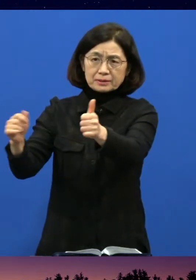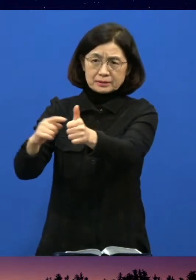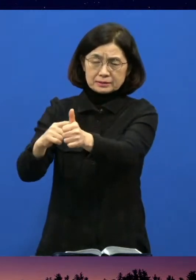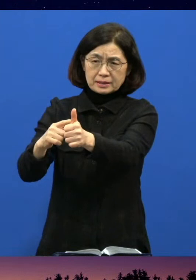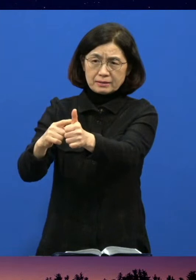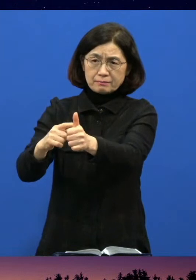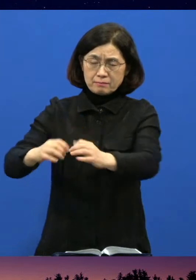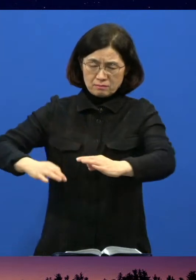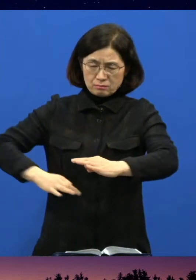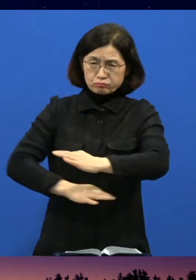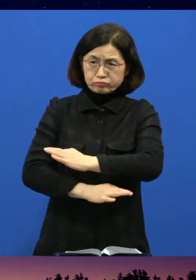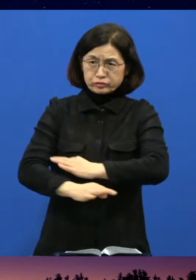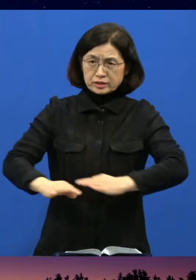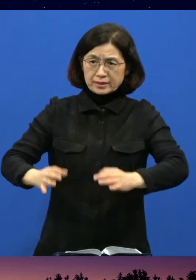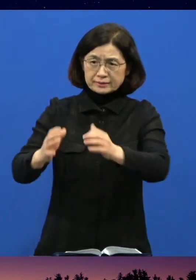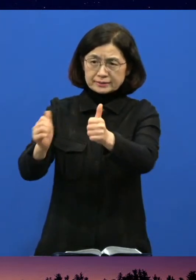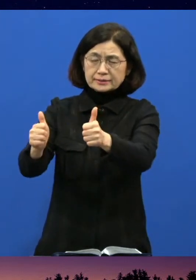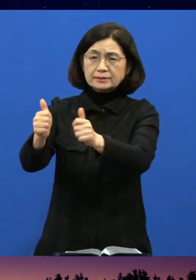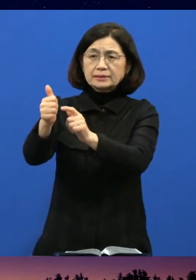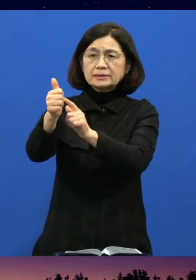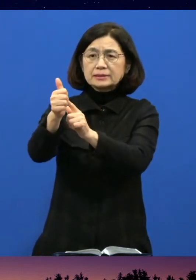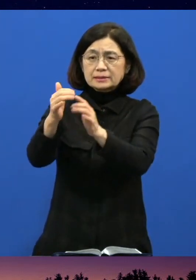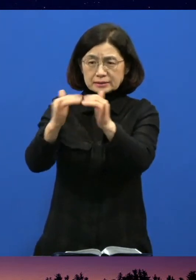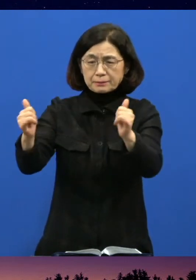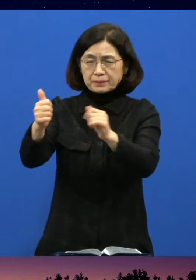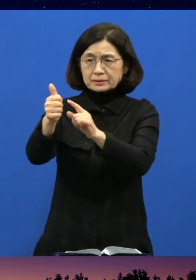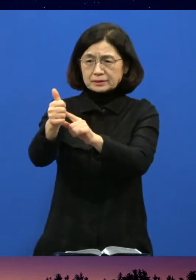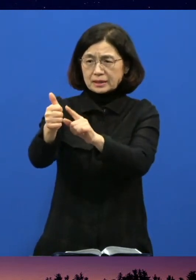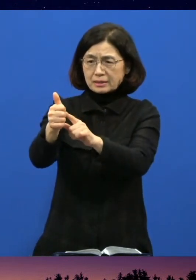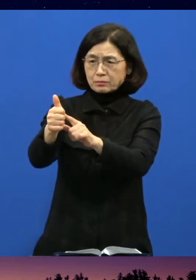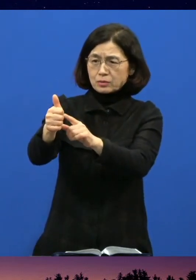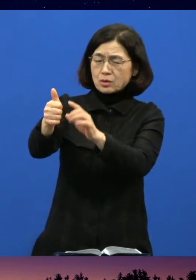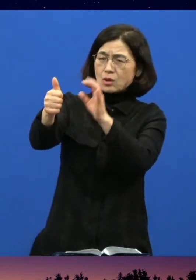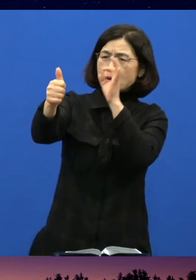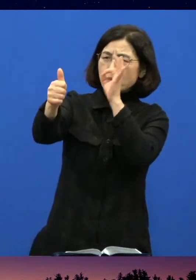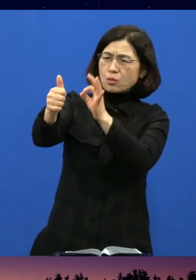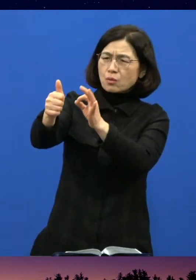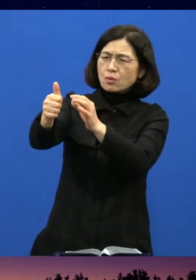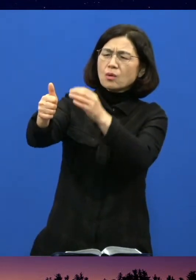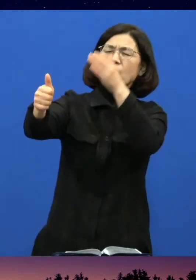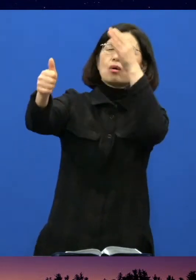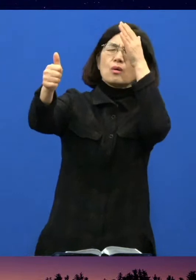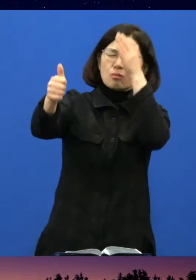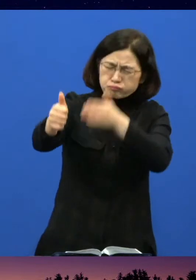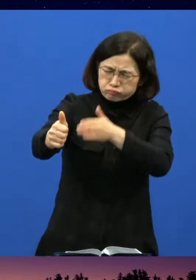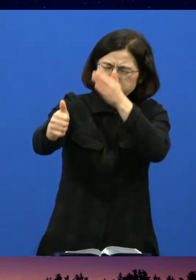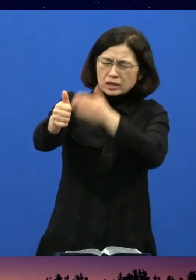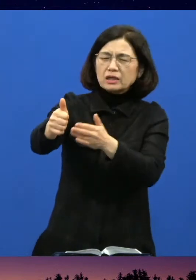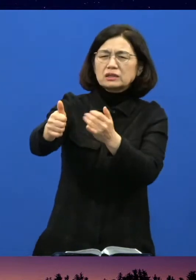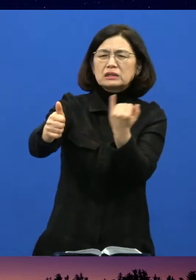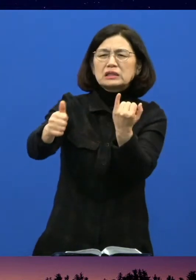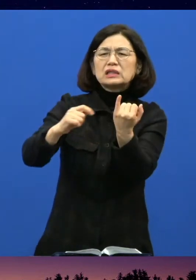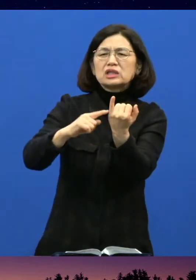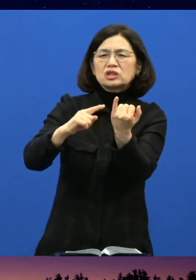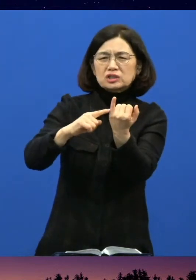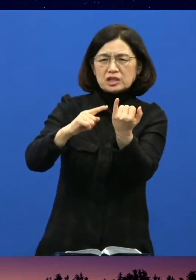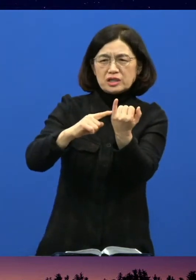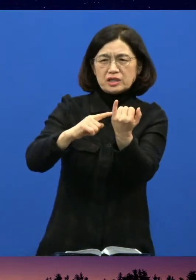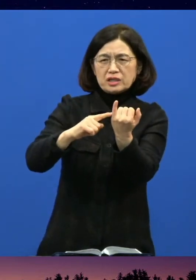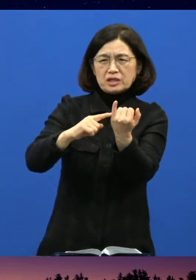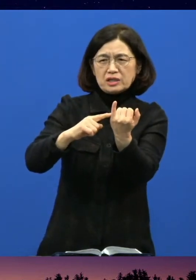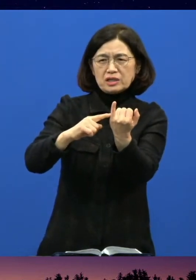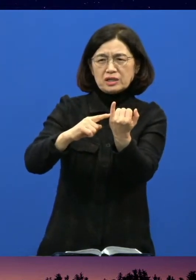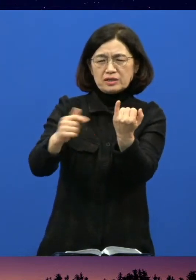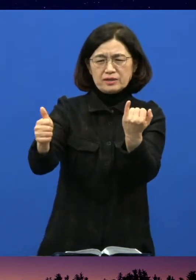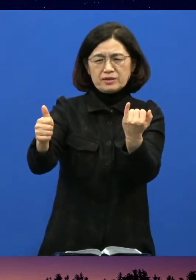않는데 거기에 탄원을 하고 있는 연약한 과부의 등장. 잘 안 어울리는